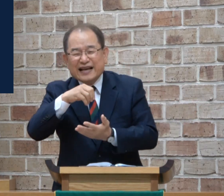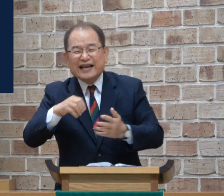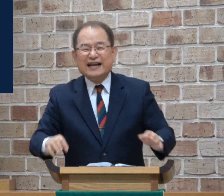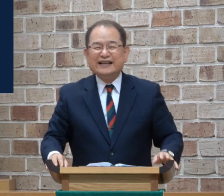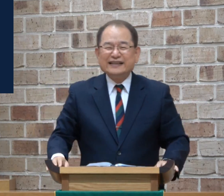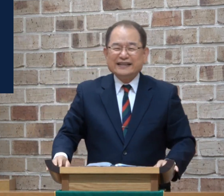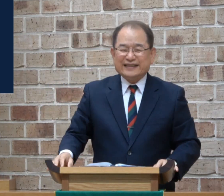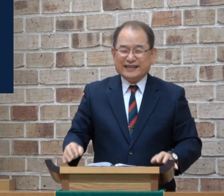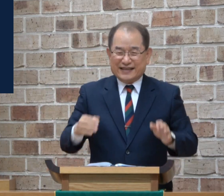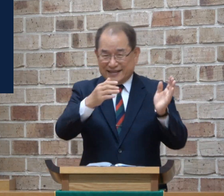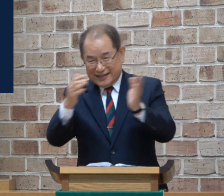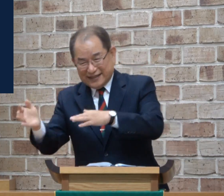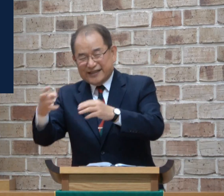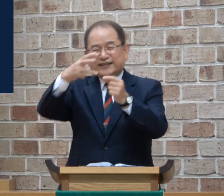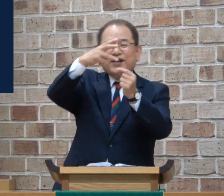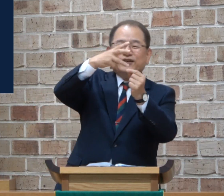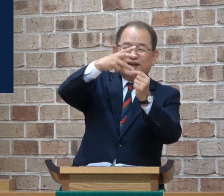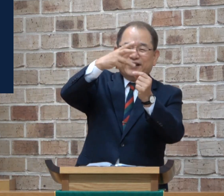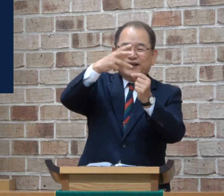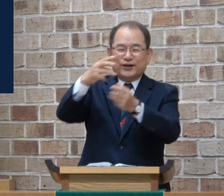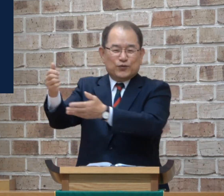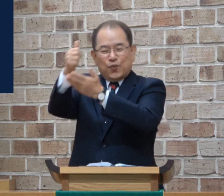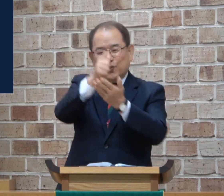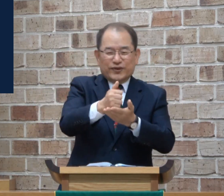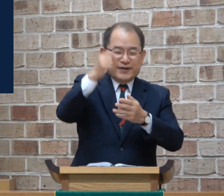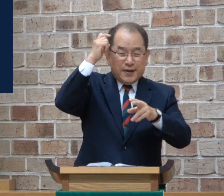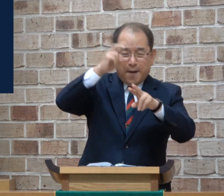번째 손님이 이발을 하러 왔습니다.